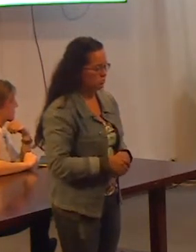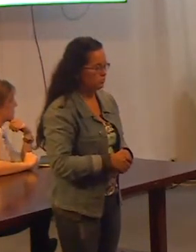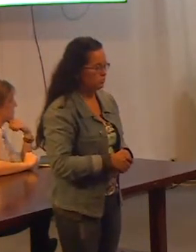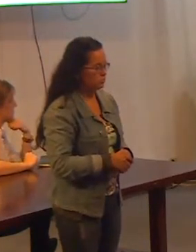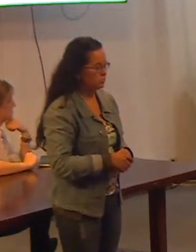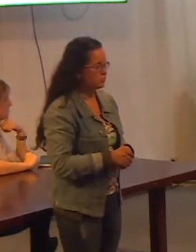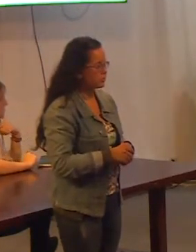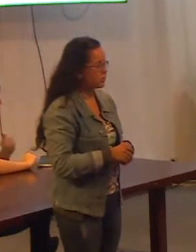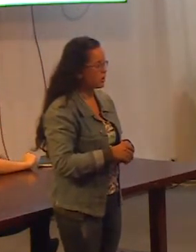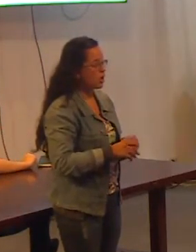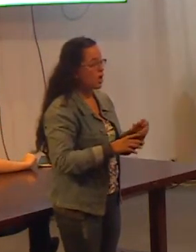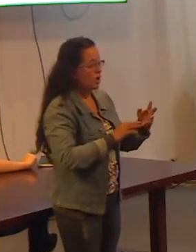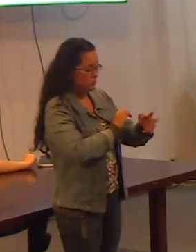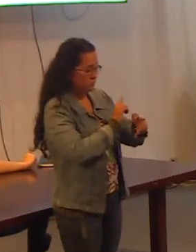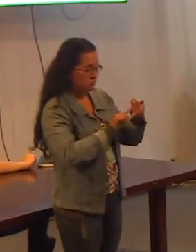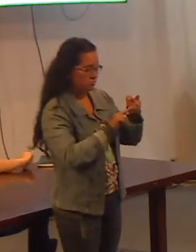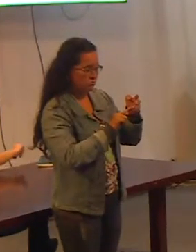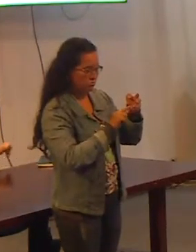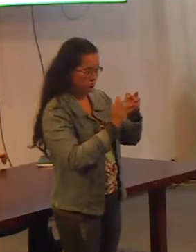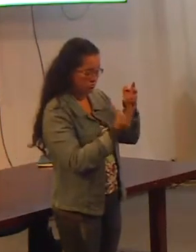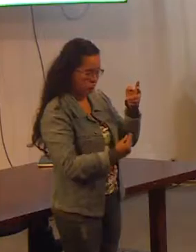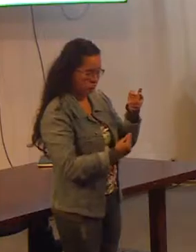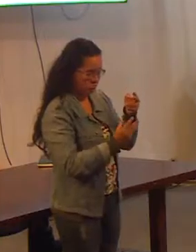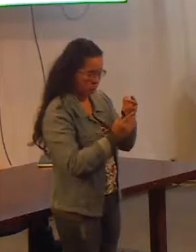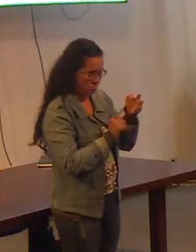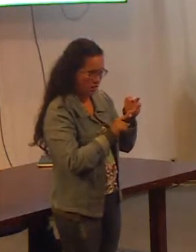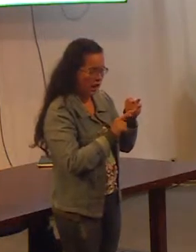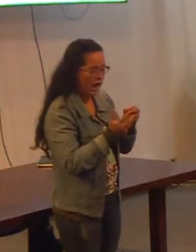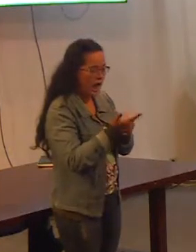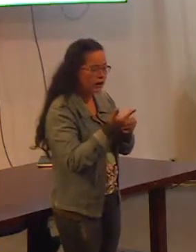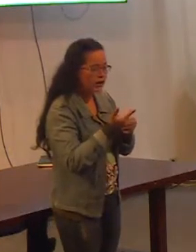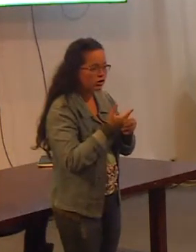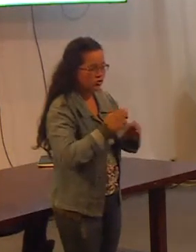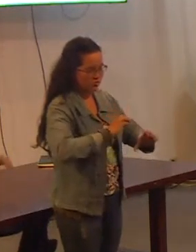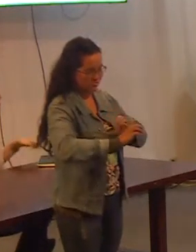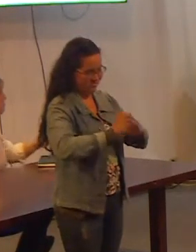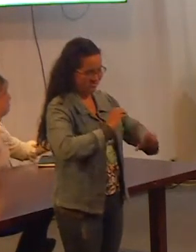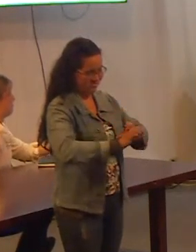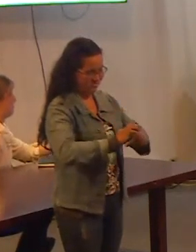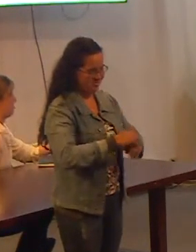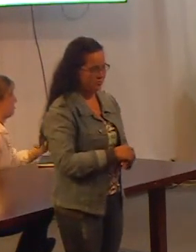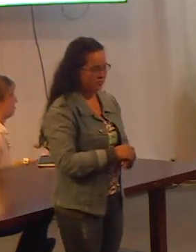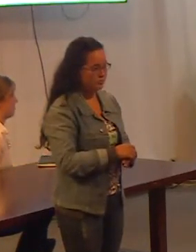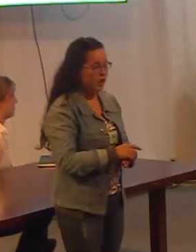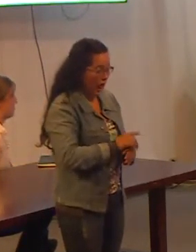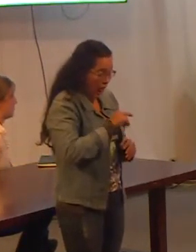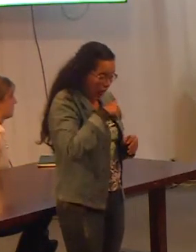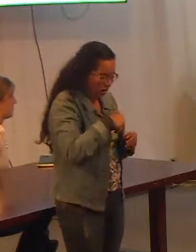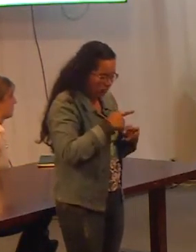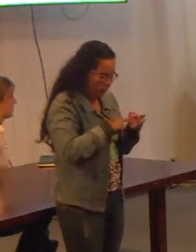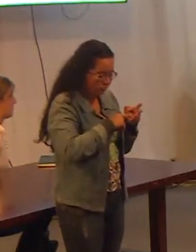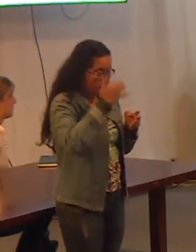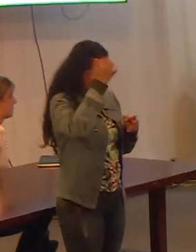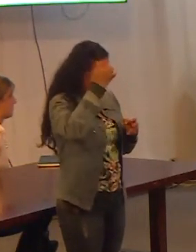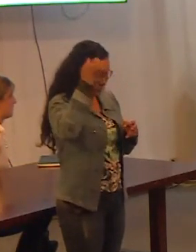La tercera categoría es el arte como medio de comunicación. Aquí los profesionales